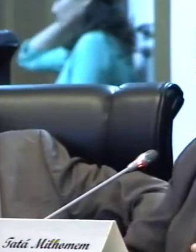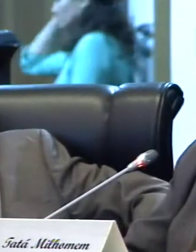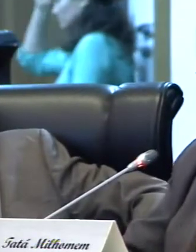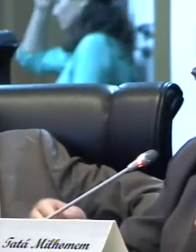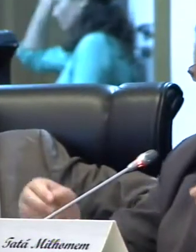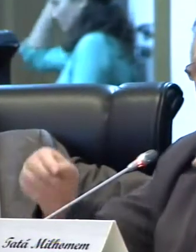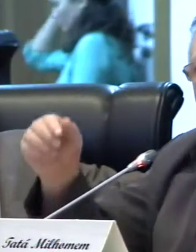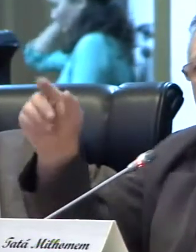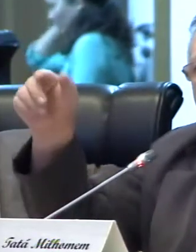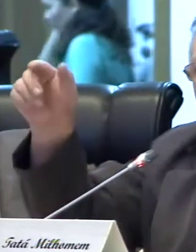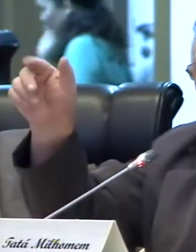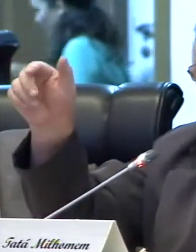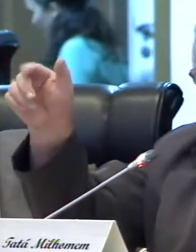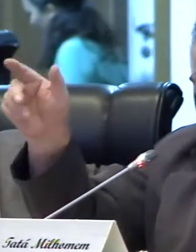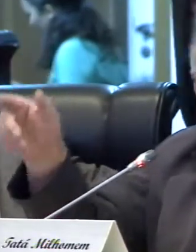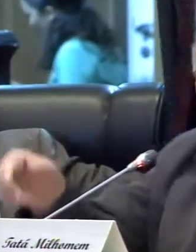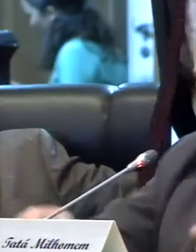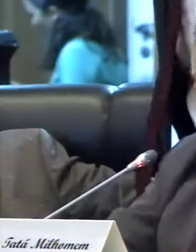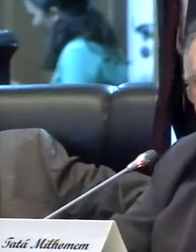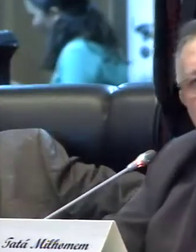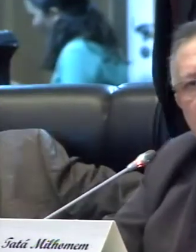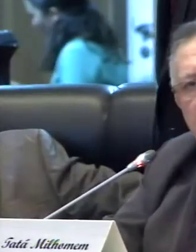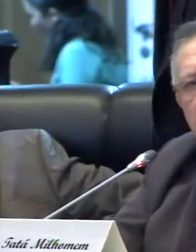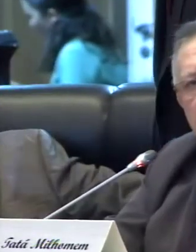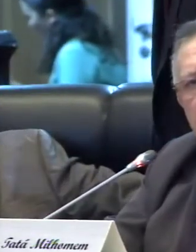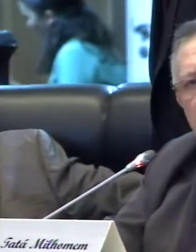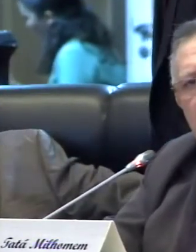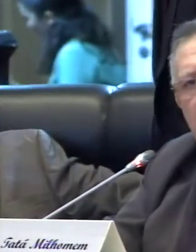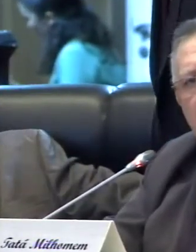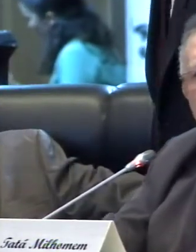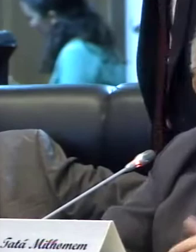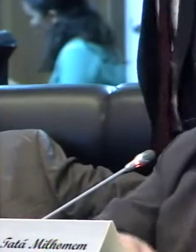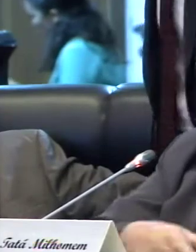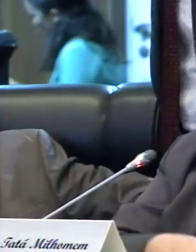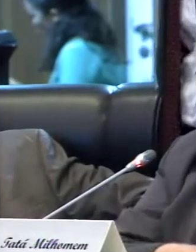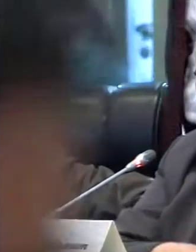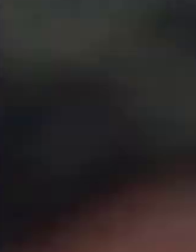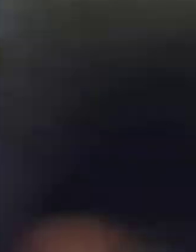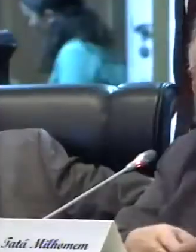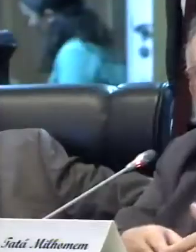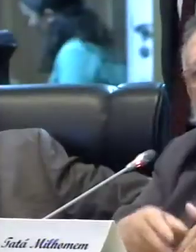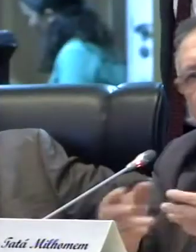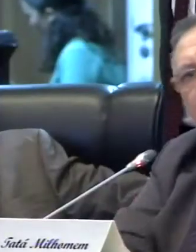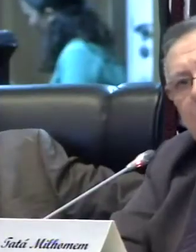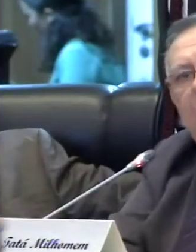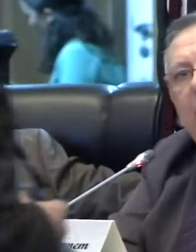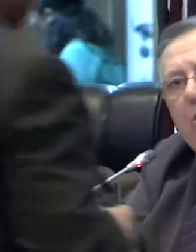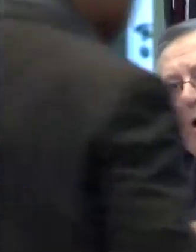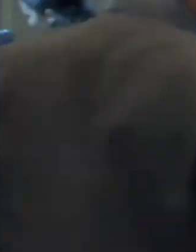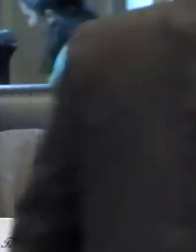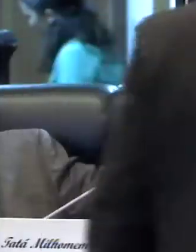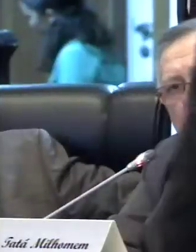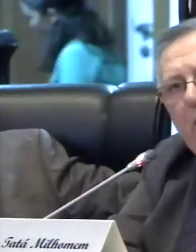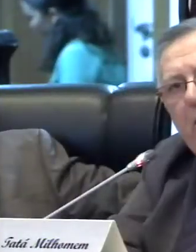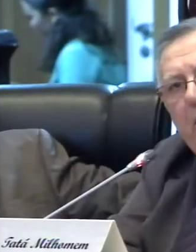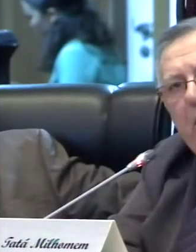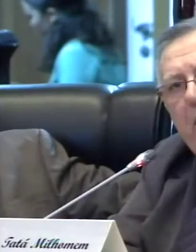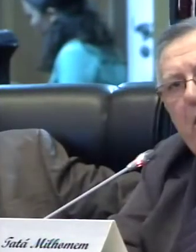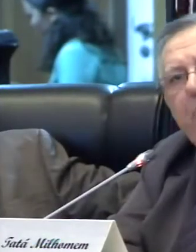que constatou determinados erros e Vossa Excelência, como gestor, terminou sendo